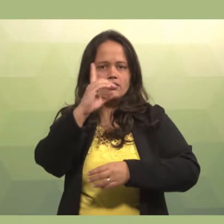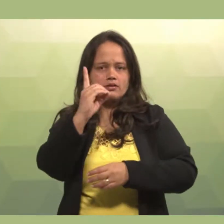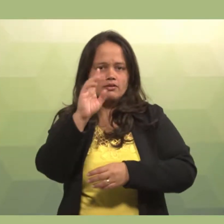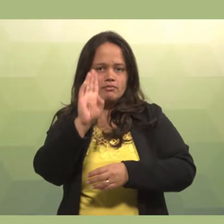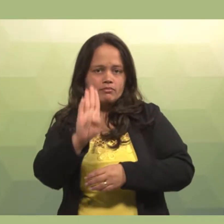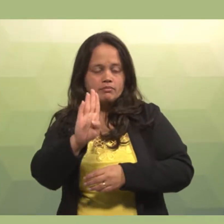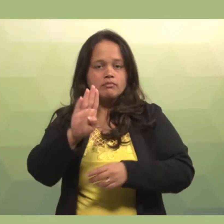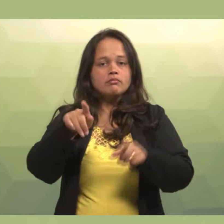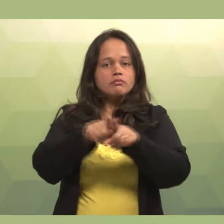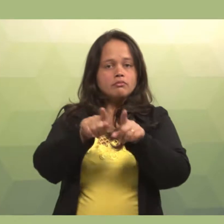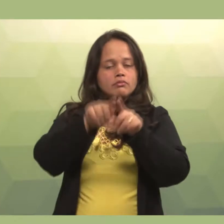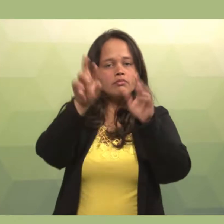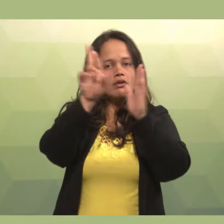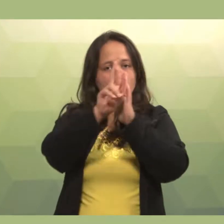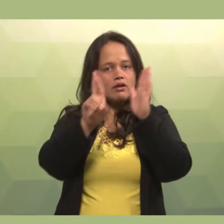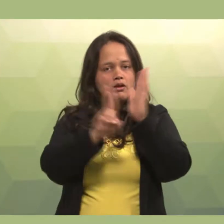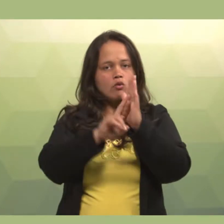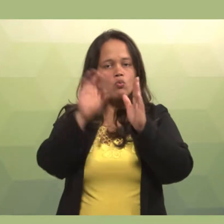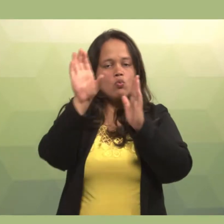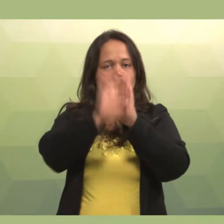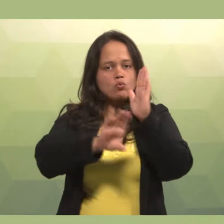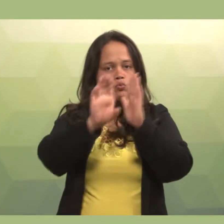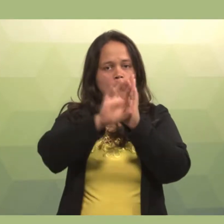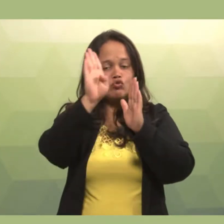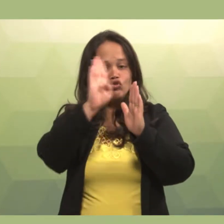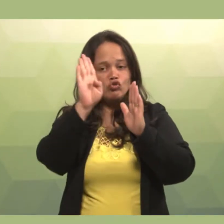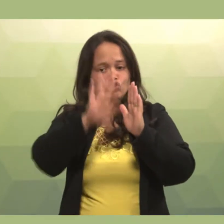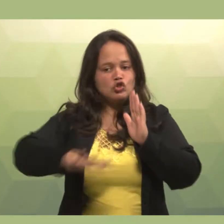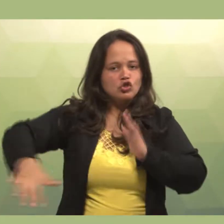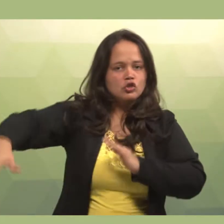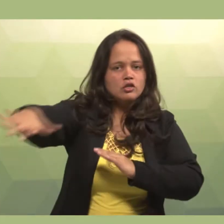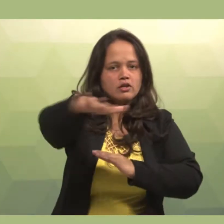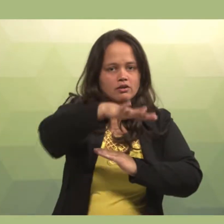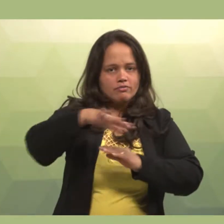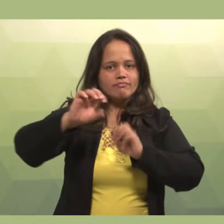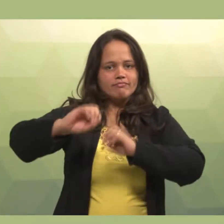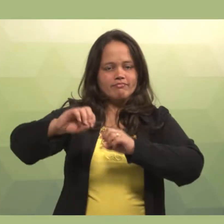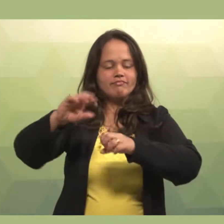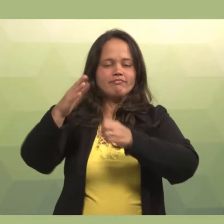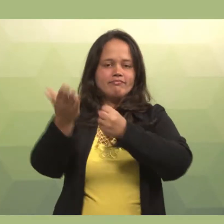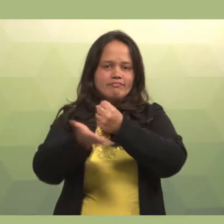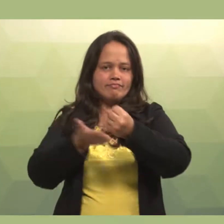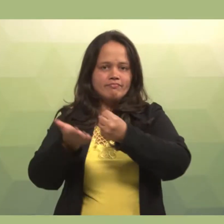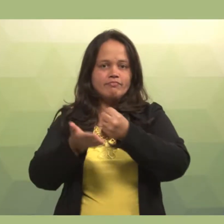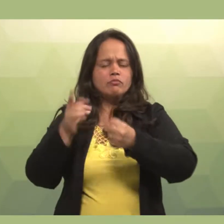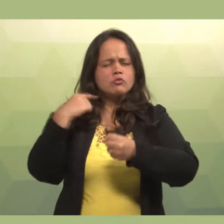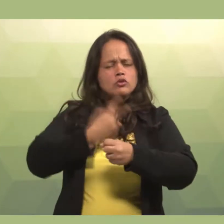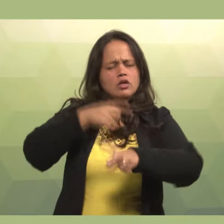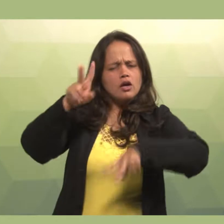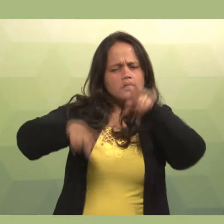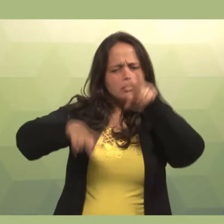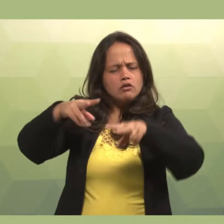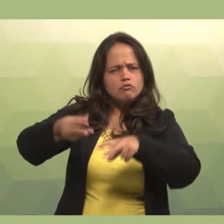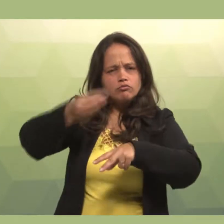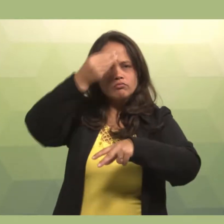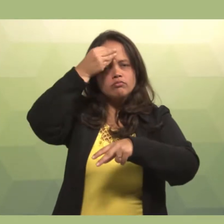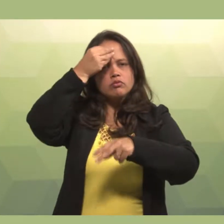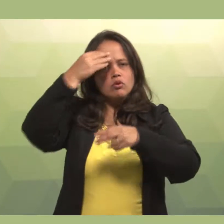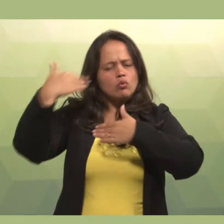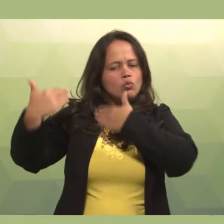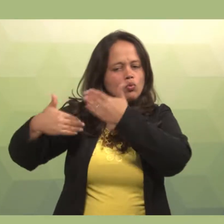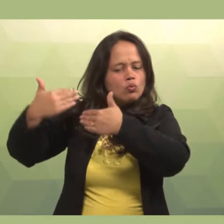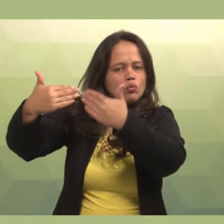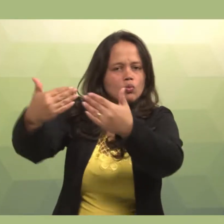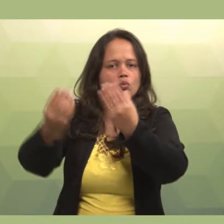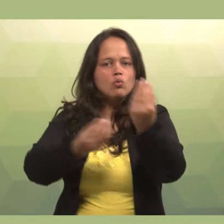curriculares nacionais gerais para a educação básica, para analisarmos e compreendermos a sua trajetória no contexto